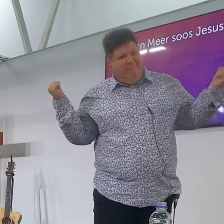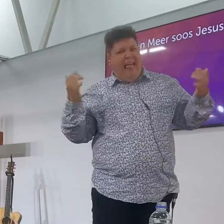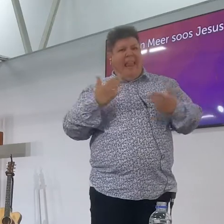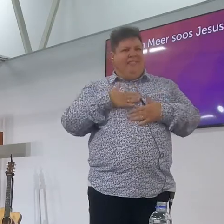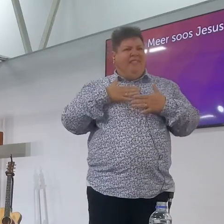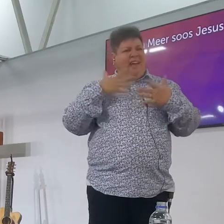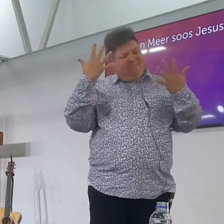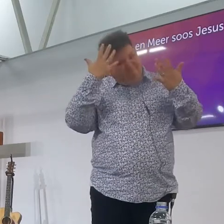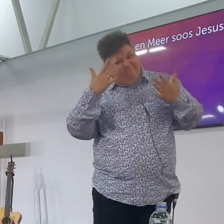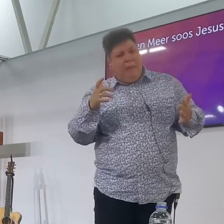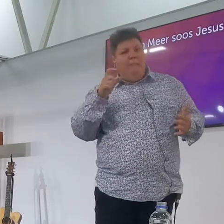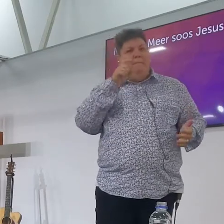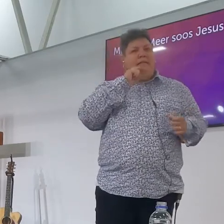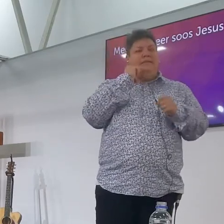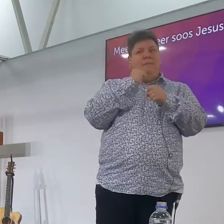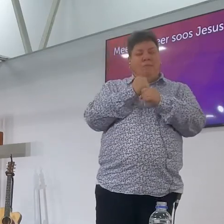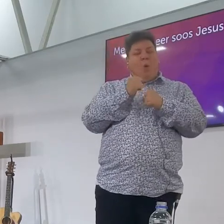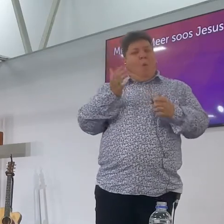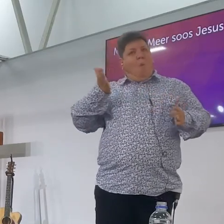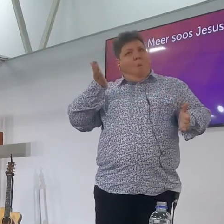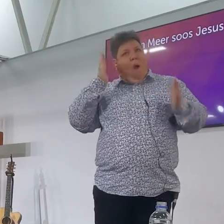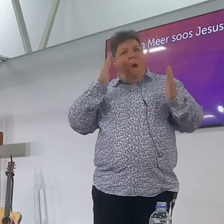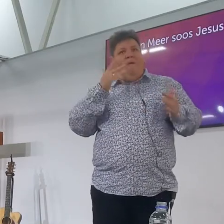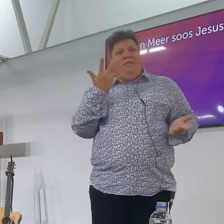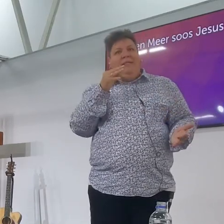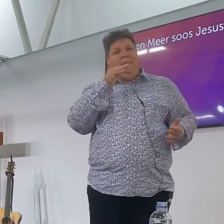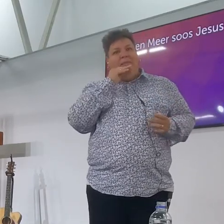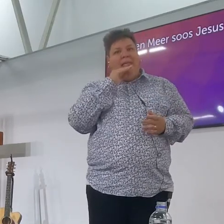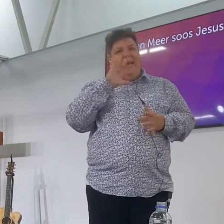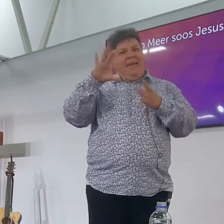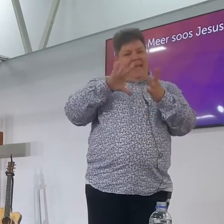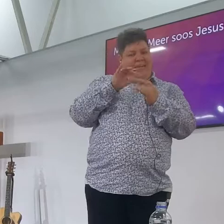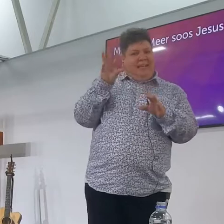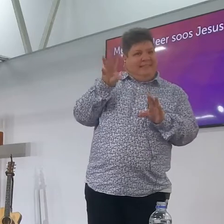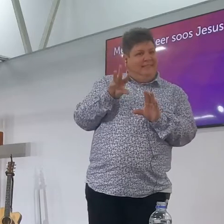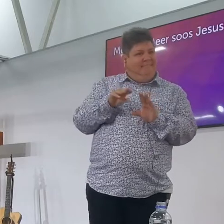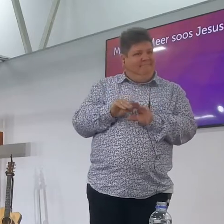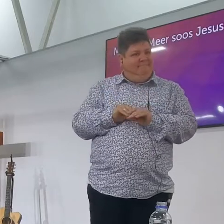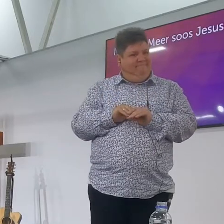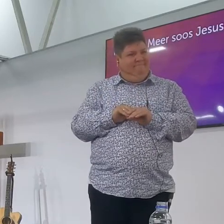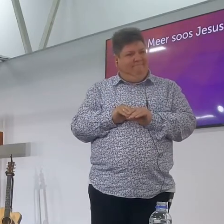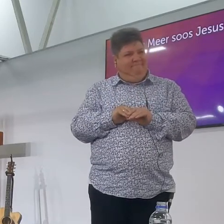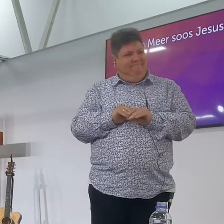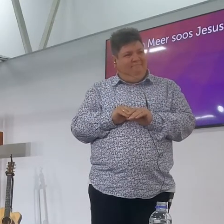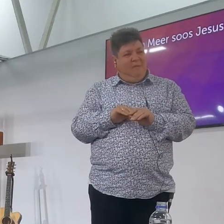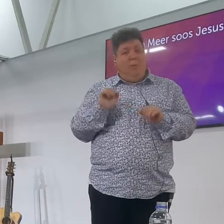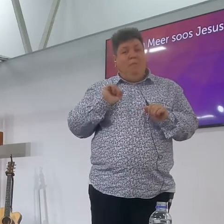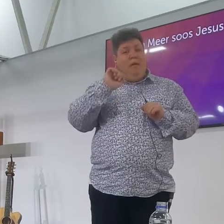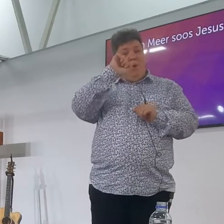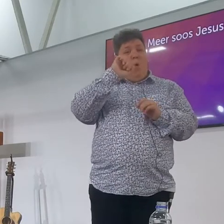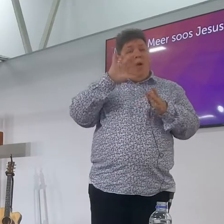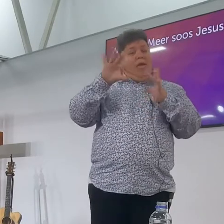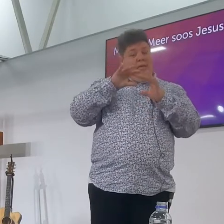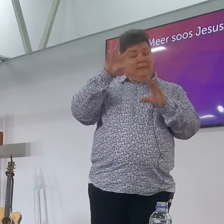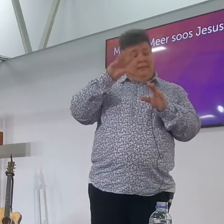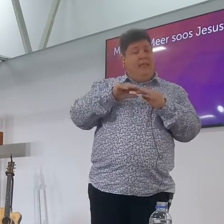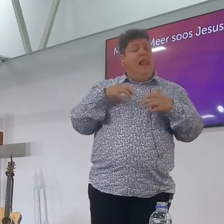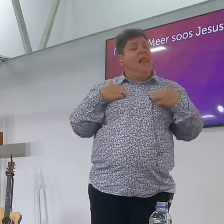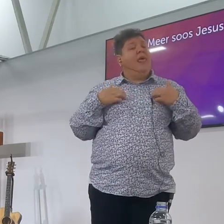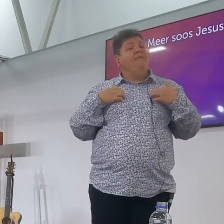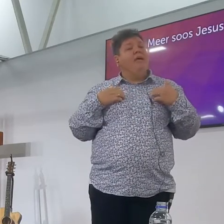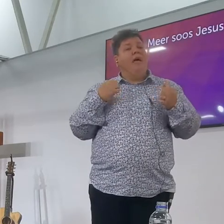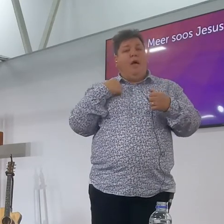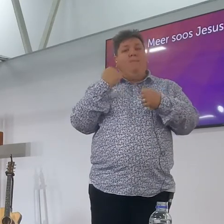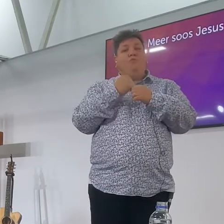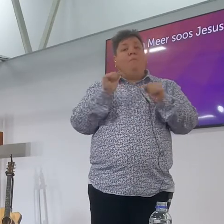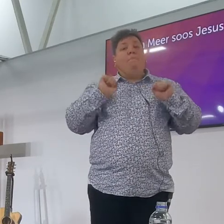hierdie ding klik, as ons hierdie ding verstaan, dan is dit maklik om 'n geesvervulde lewe te leef, want 'n geesvervulde lewe behels dat ek meer